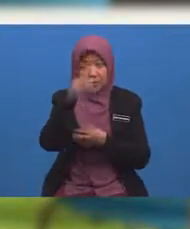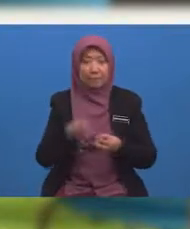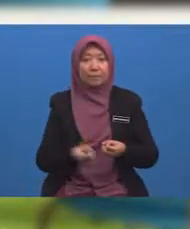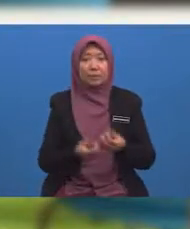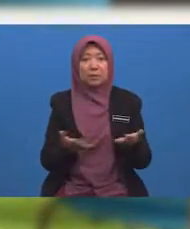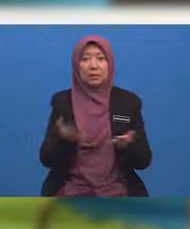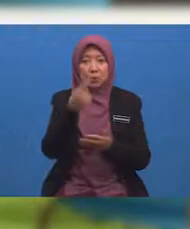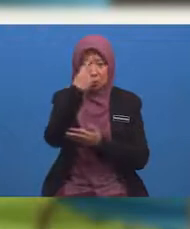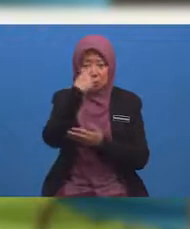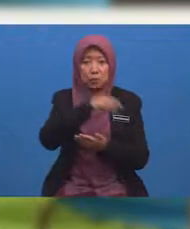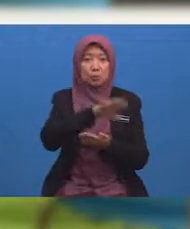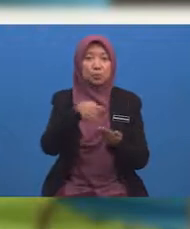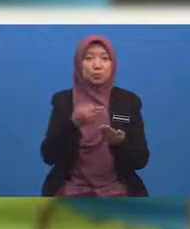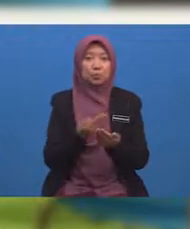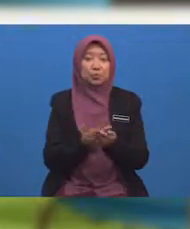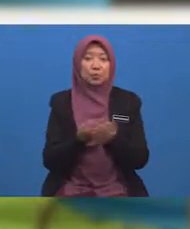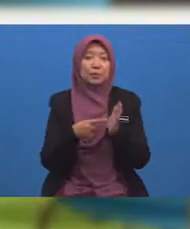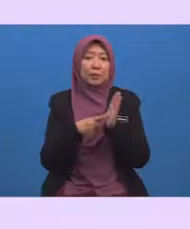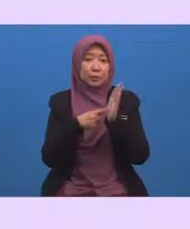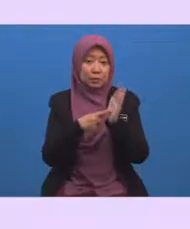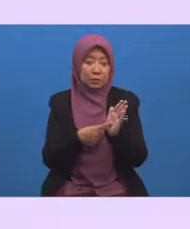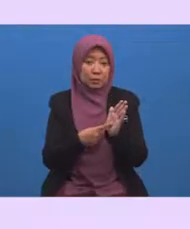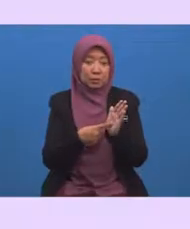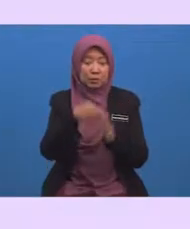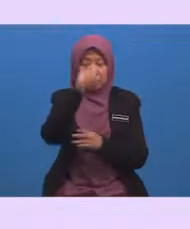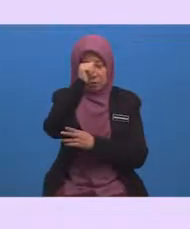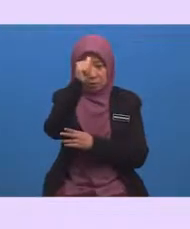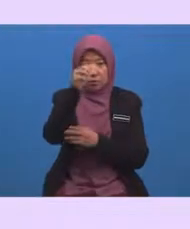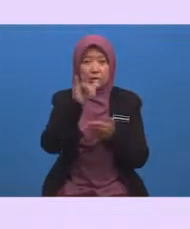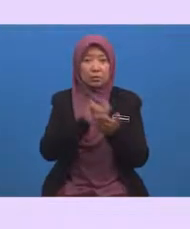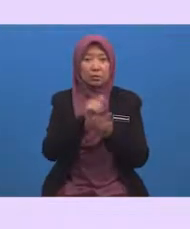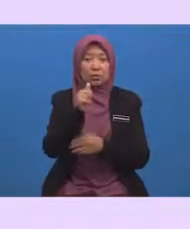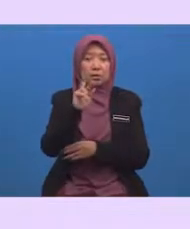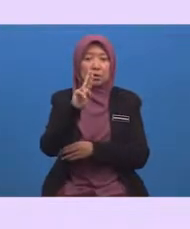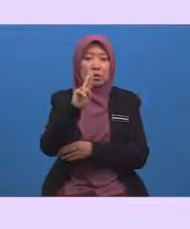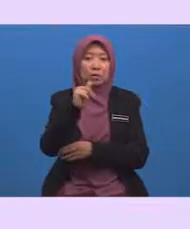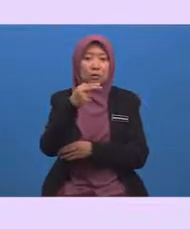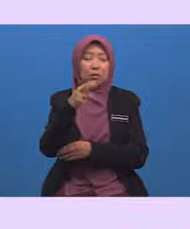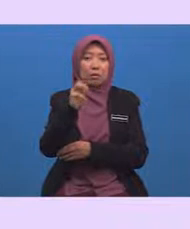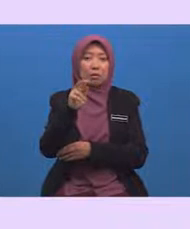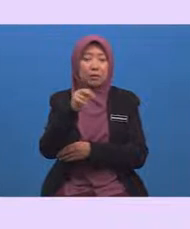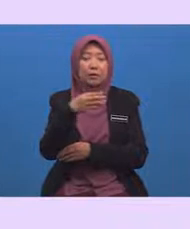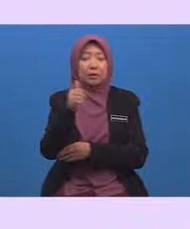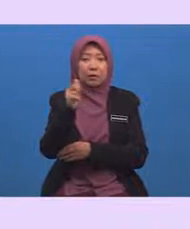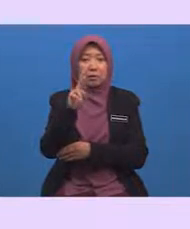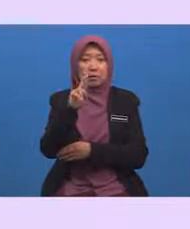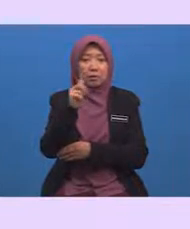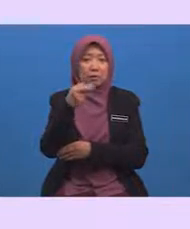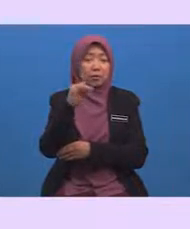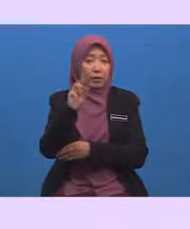kepada makhluknya menunjukkan Allah itu Ar-Rahman dan juga Ar-Rahim.